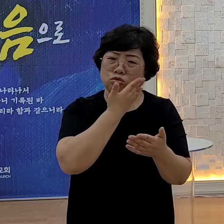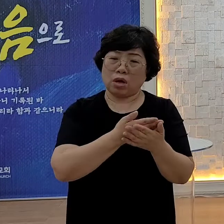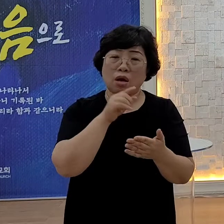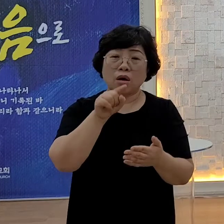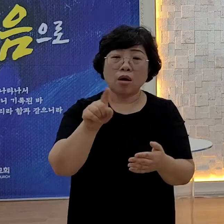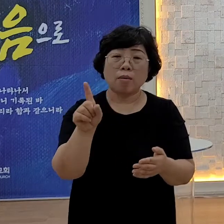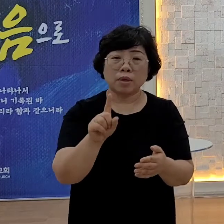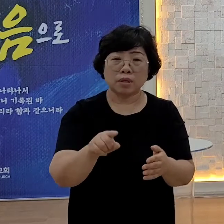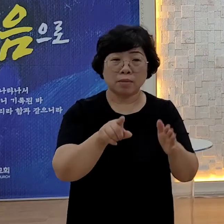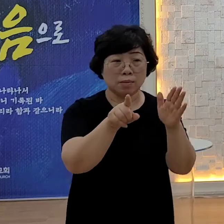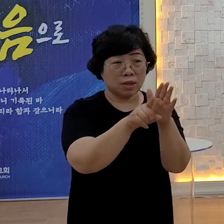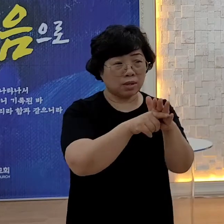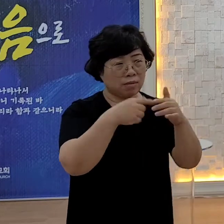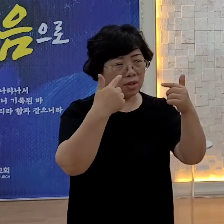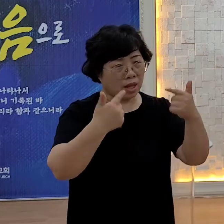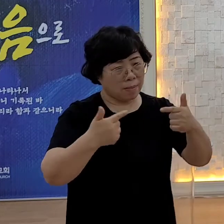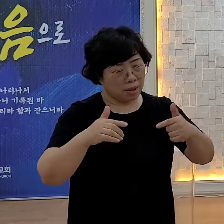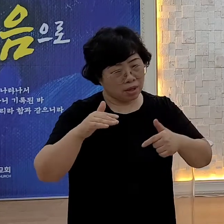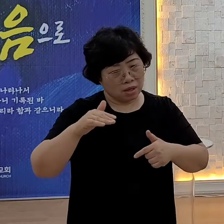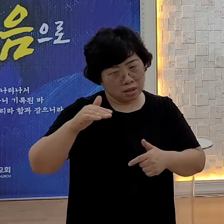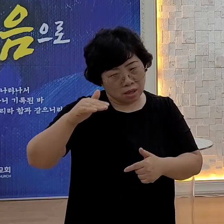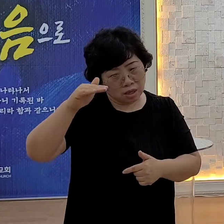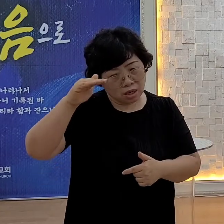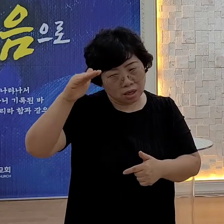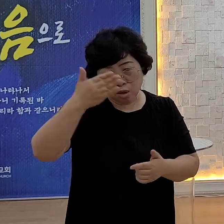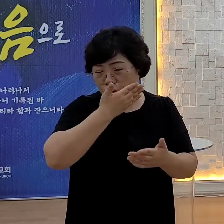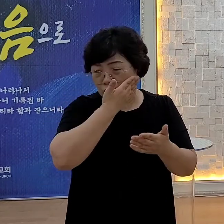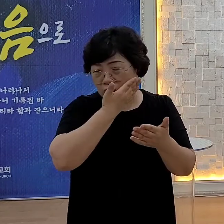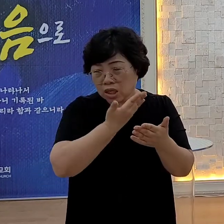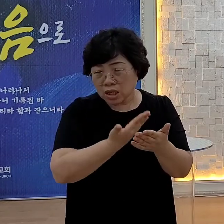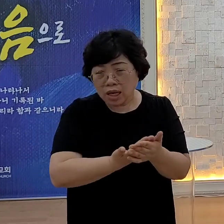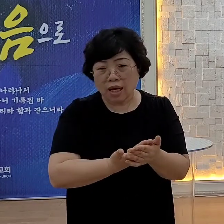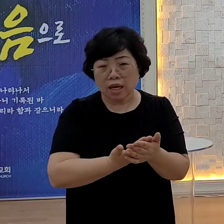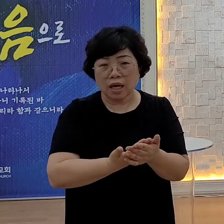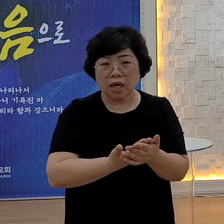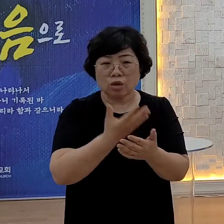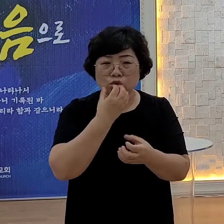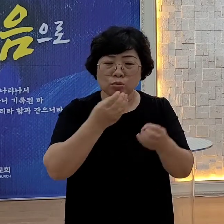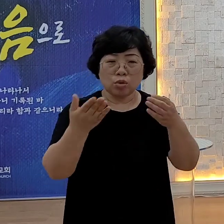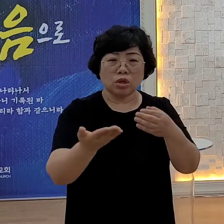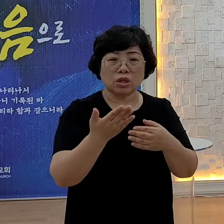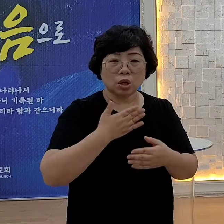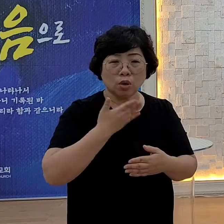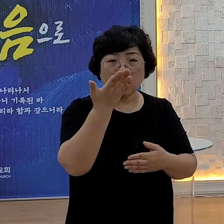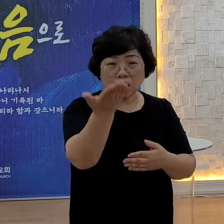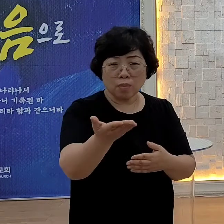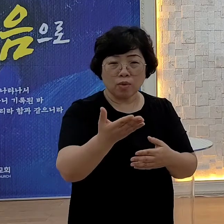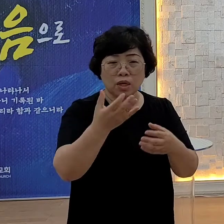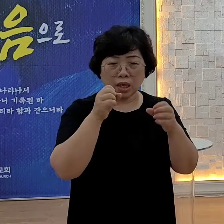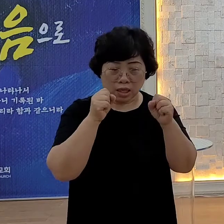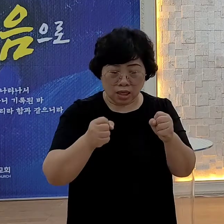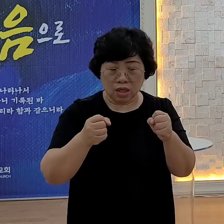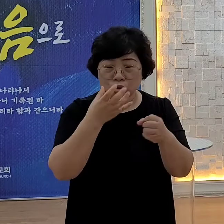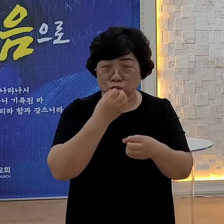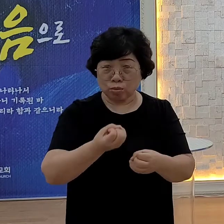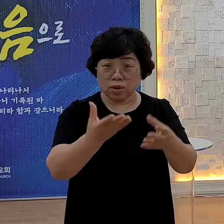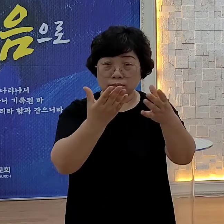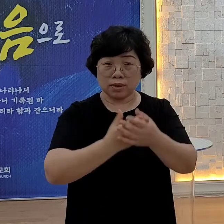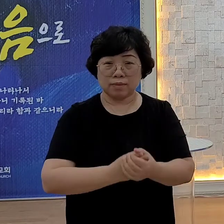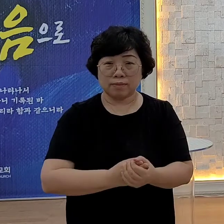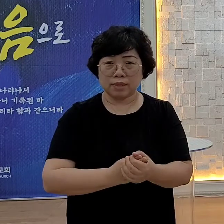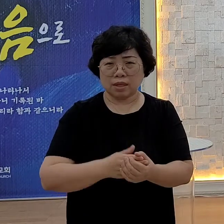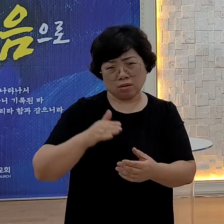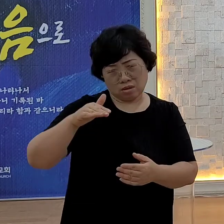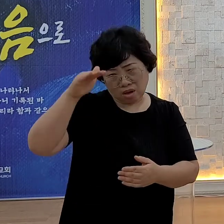이 믿음이 날마다 자라가는 귀한 복이 저와 여러분에게 있기를 주의 이름으로 축복합니다. 자라야